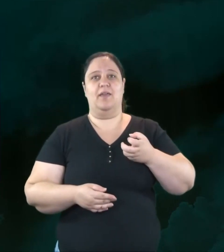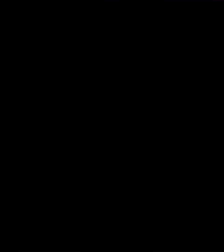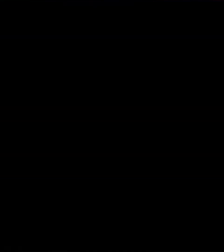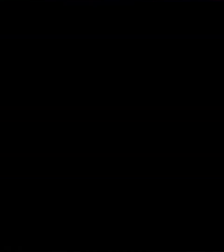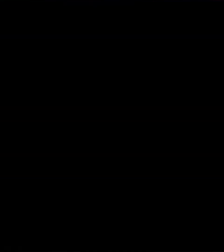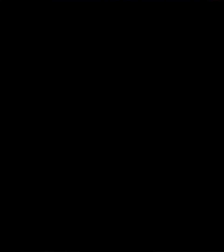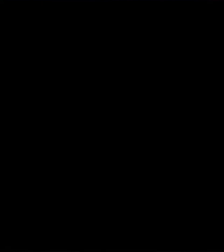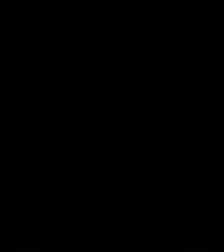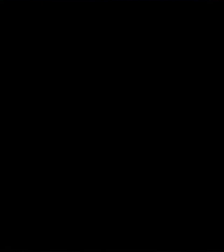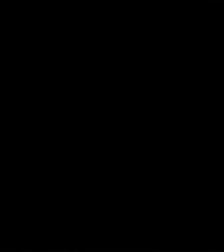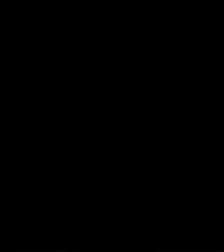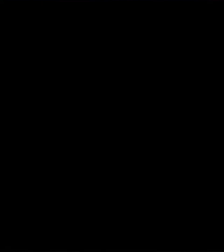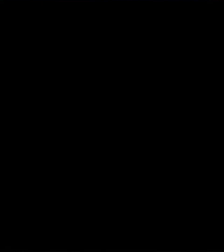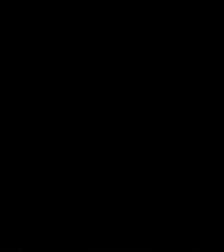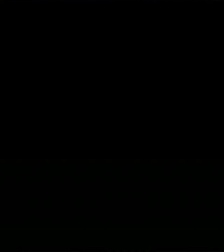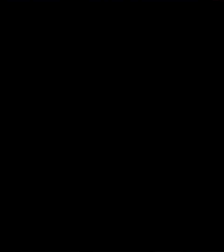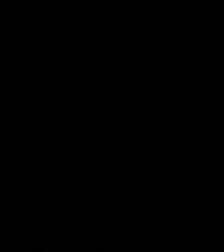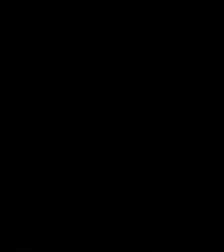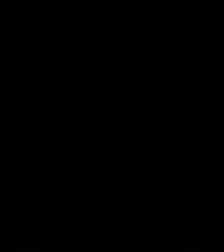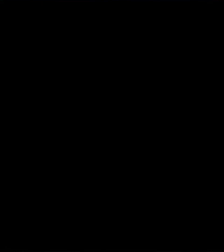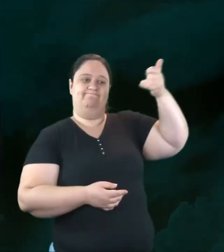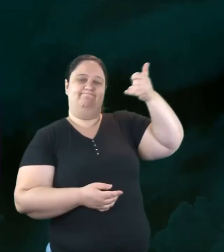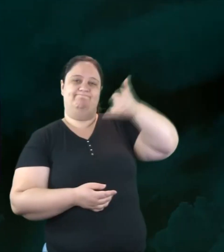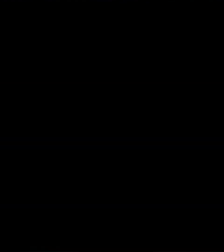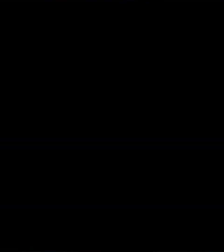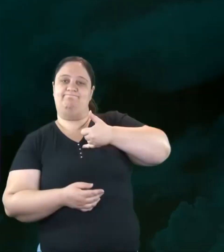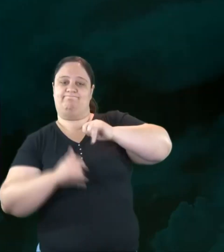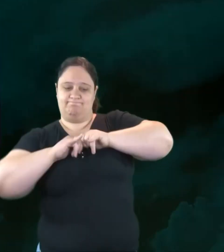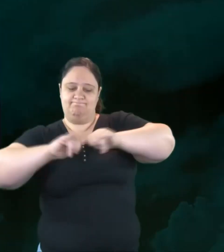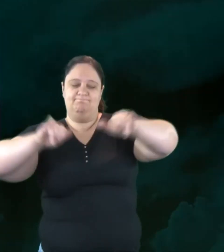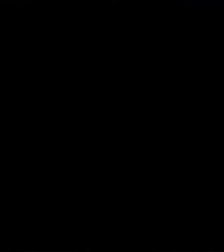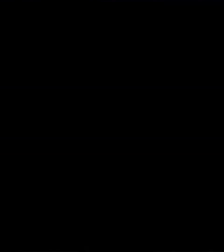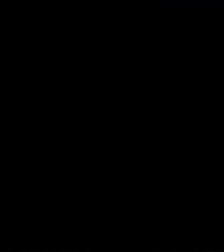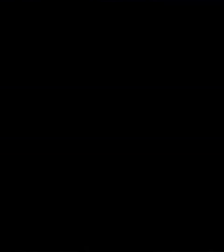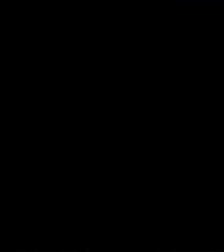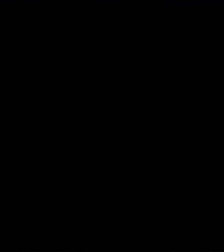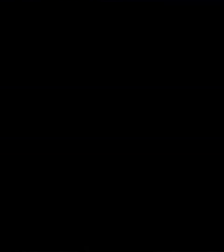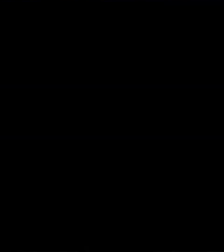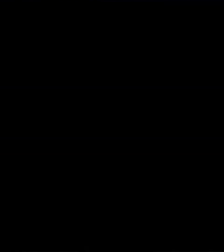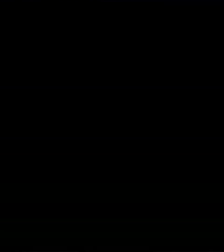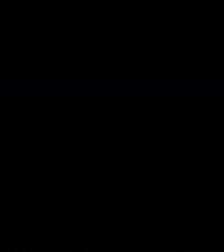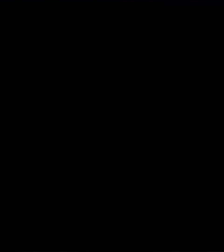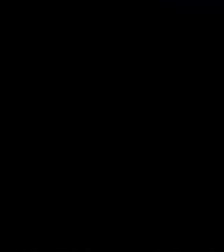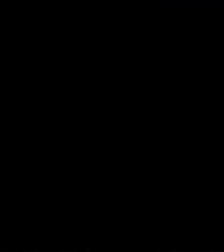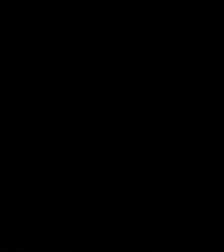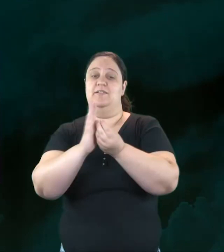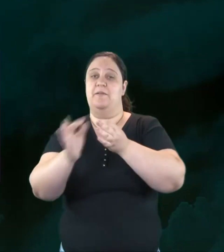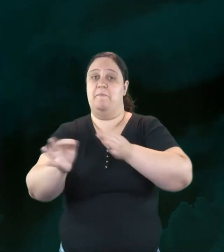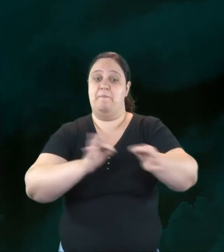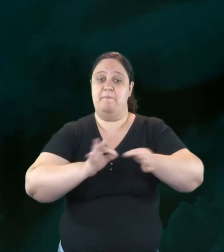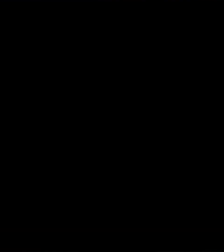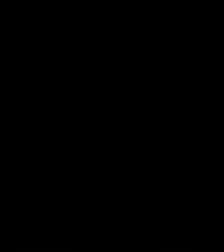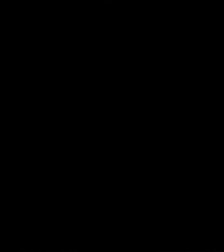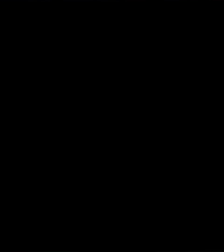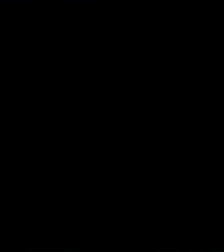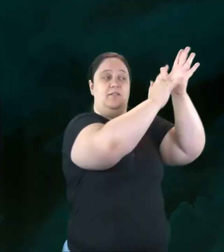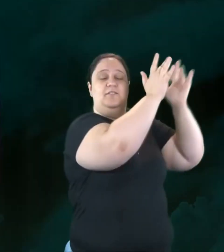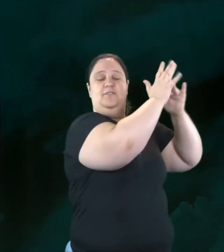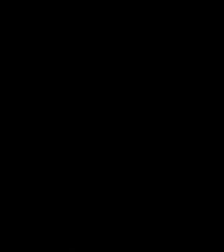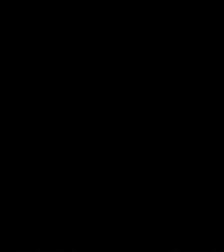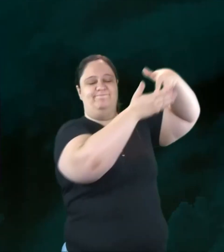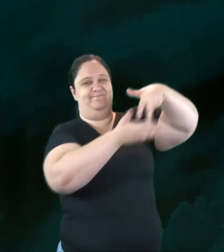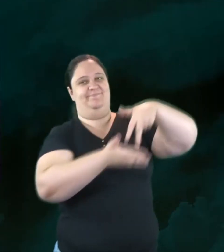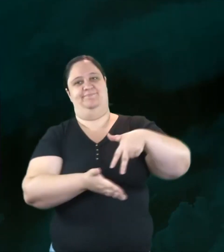presente, uma palavra que o Senhor quer falar com sua igreja, para preparar a igreja para a iminente volta do